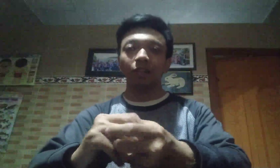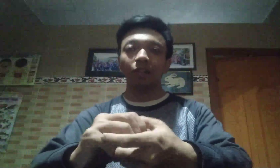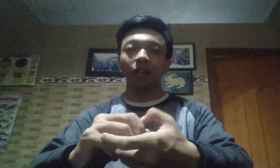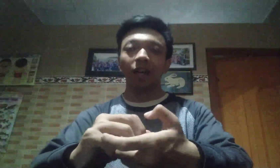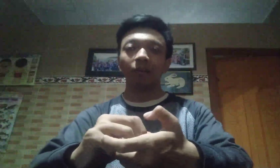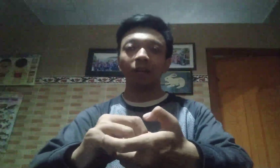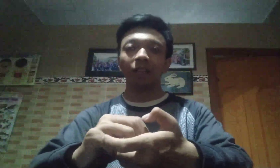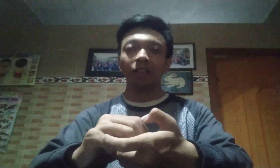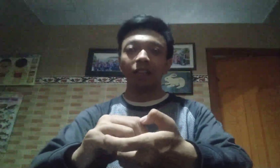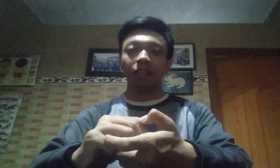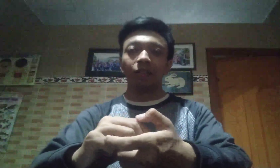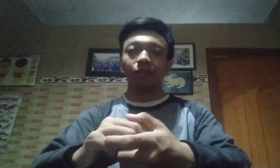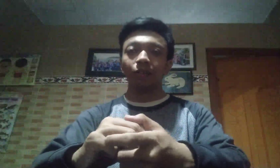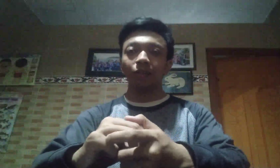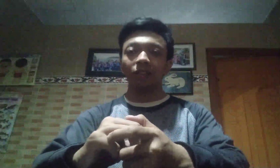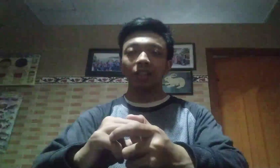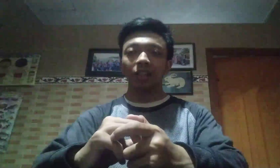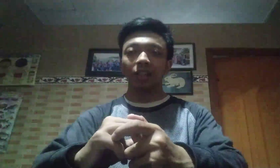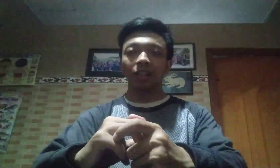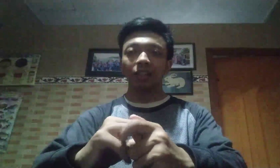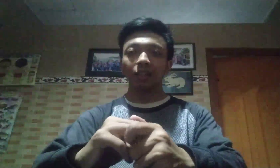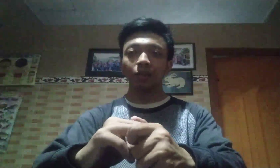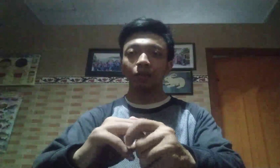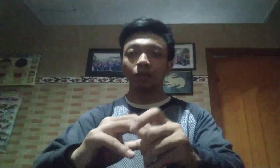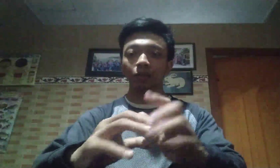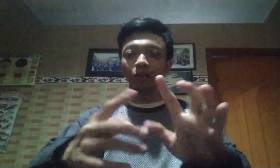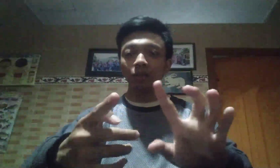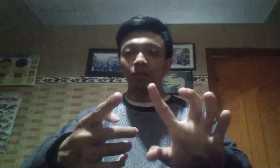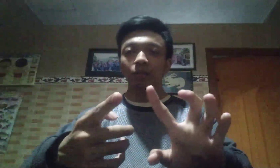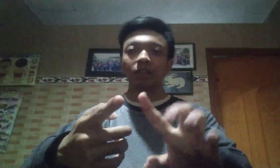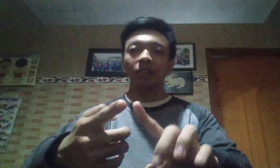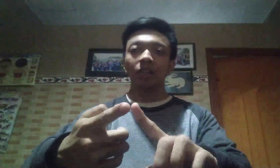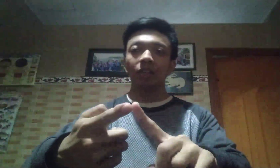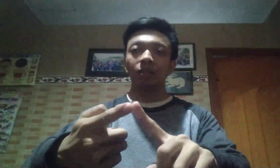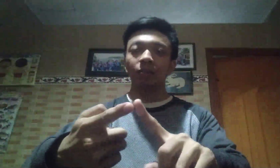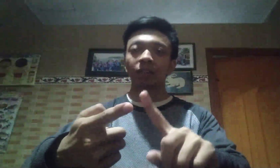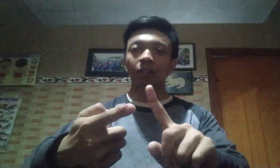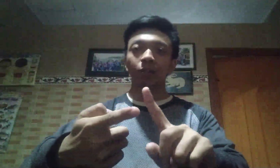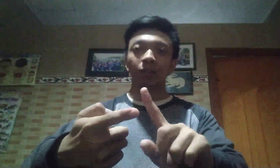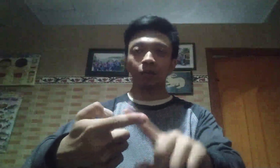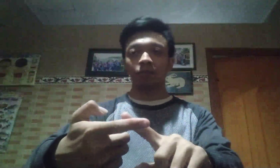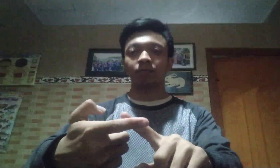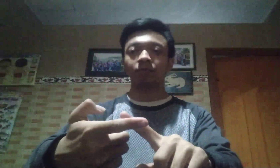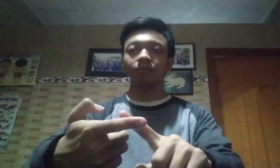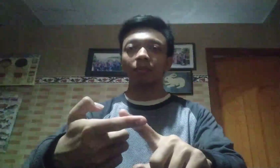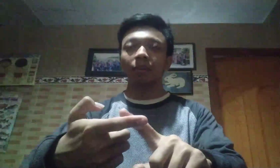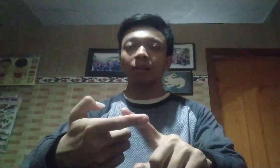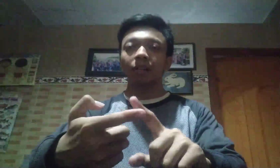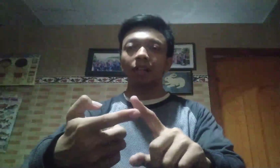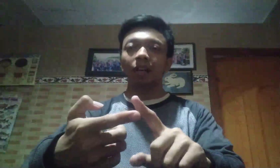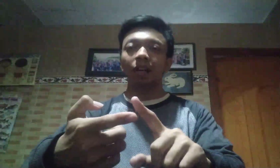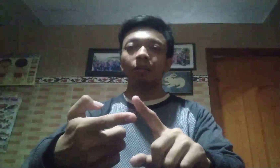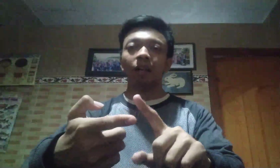Harapan untuk Indonesia lagi yaitu Bisa bersatu padu Dalam hal